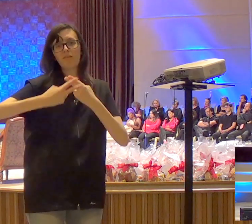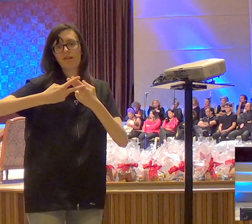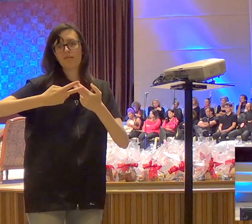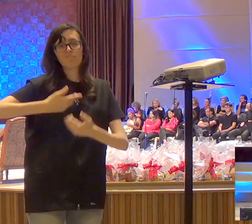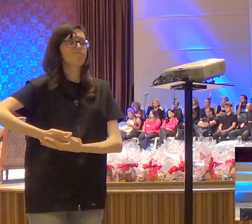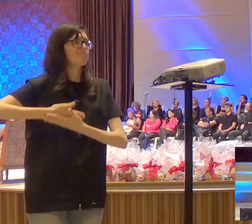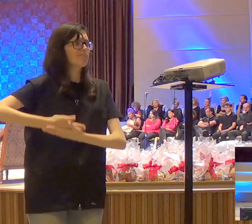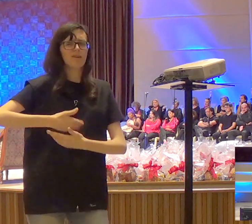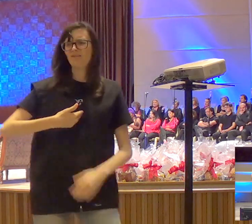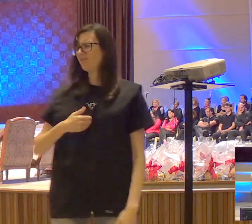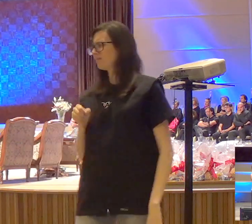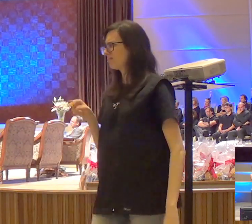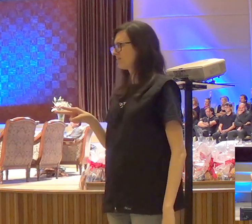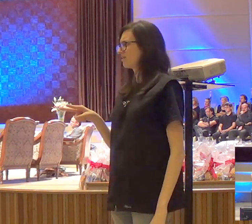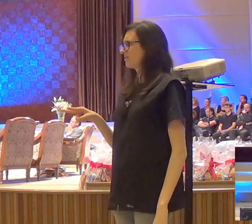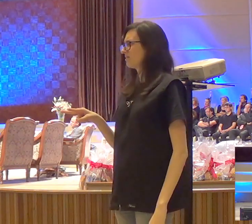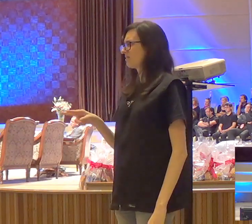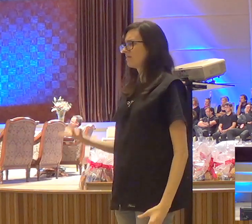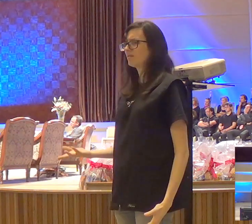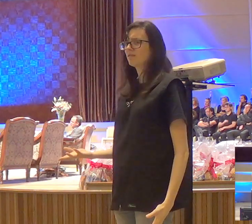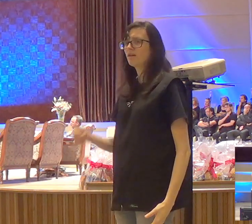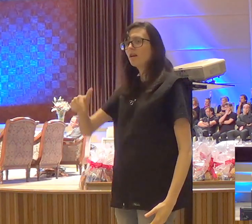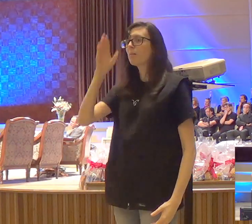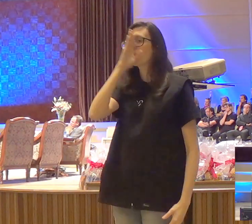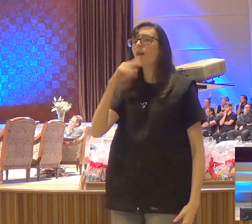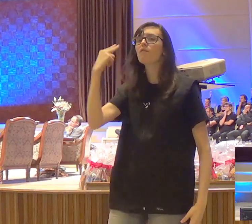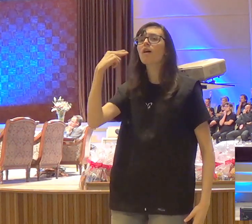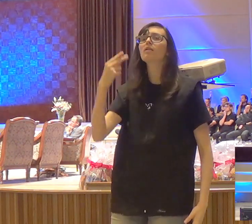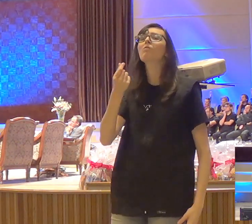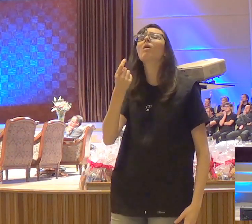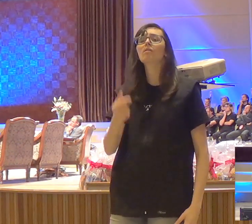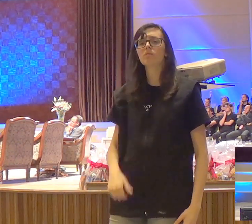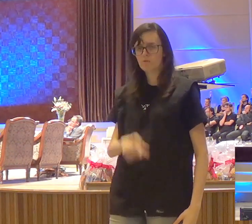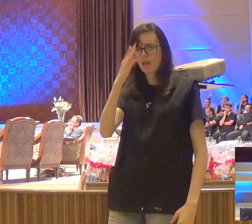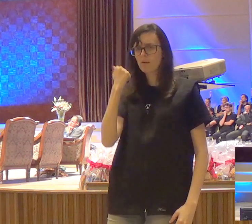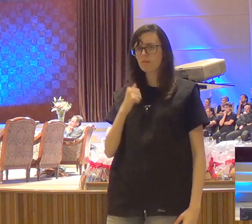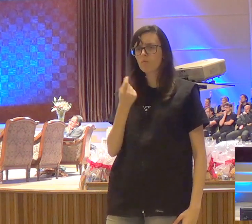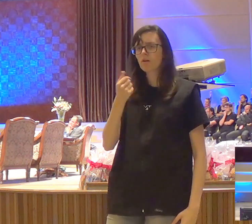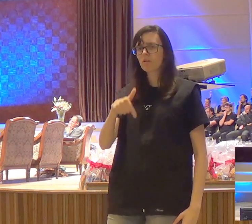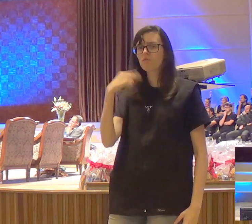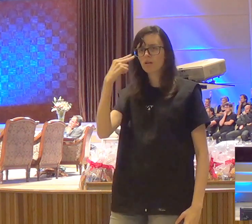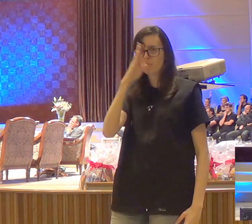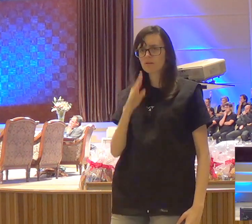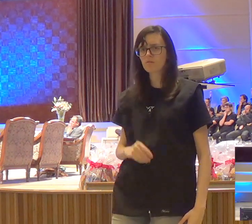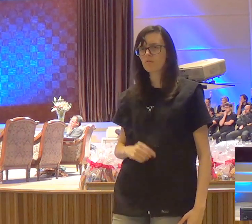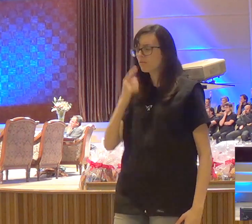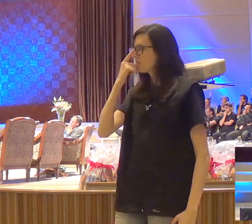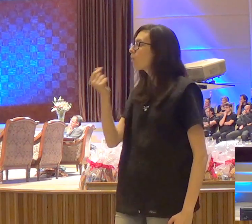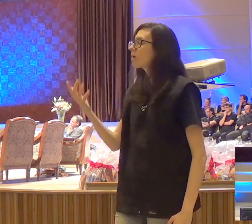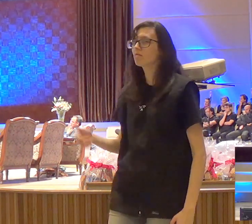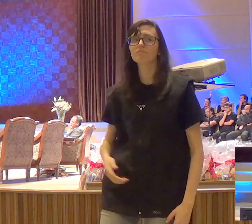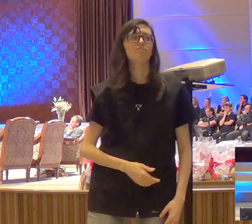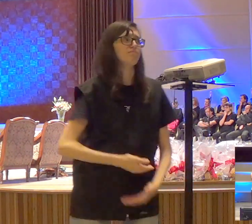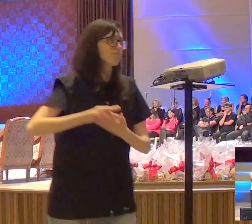for a good lawyer in Brazil?" Mas para ter um bom advogado no Brasil, quanto custa? And she said, 8,000 reais. E ela disse, em torno